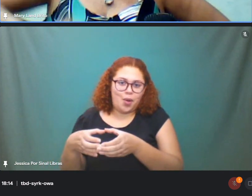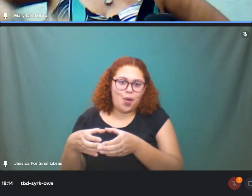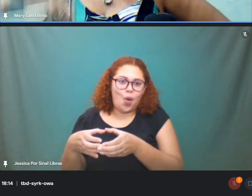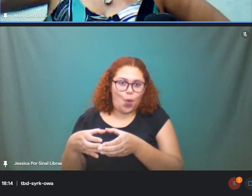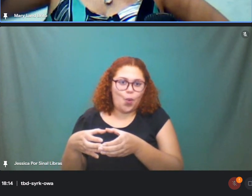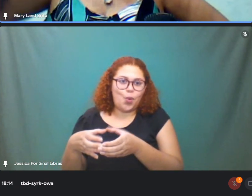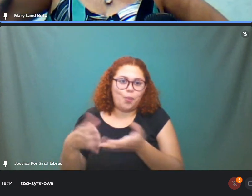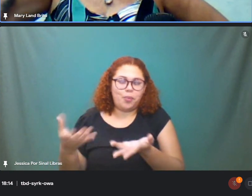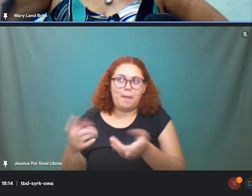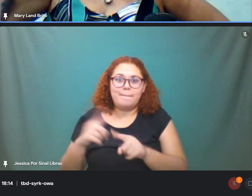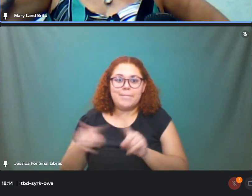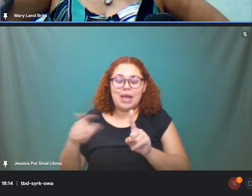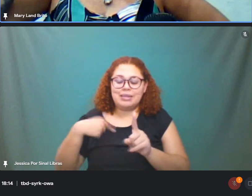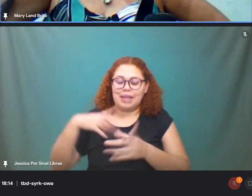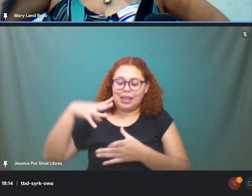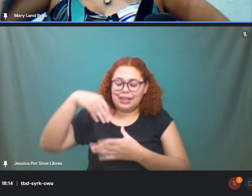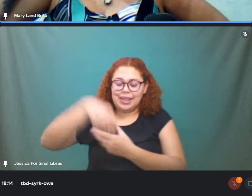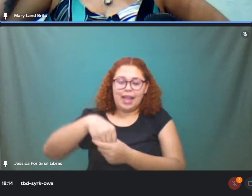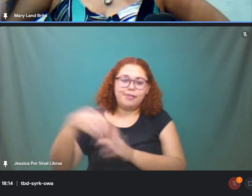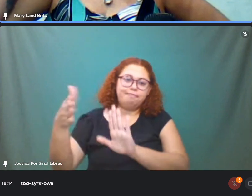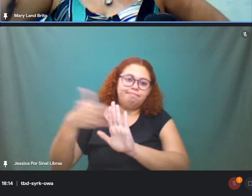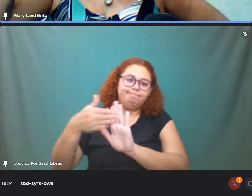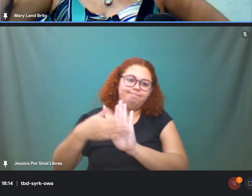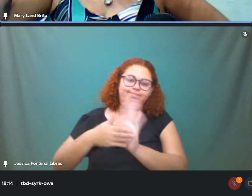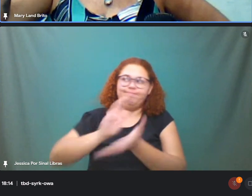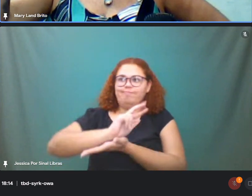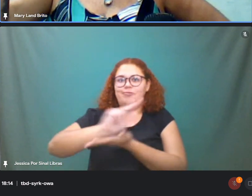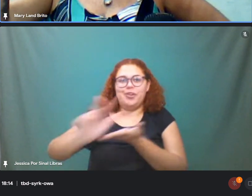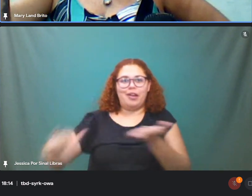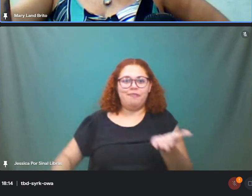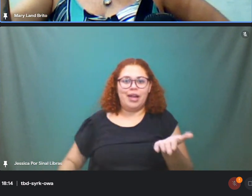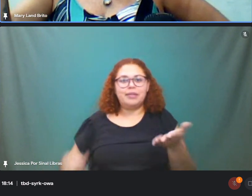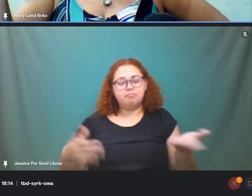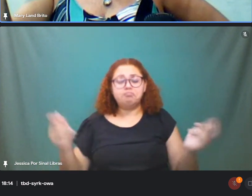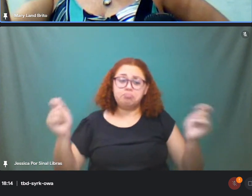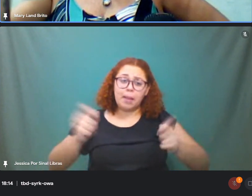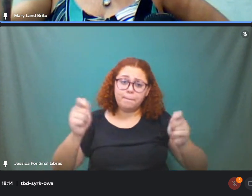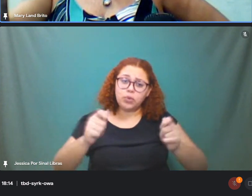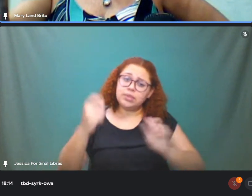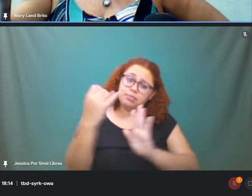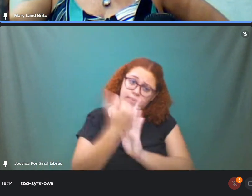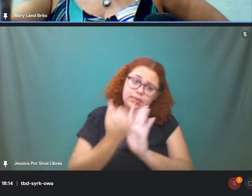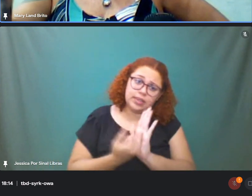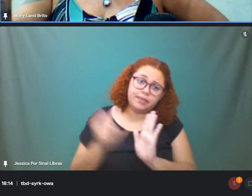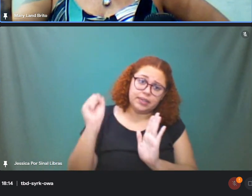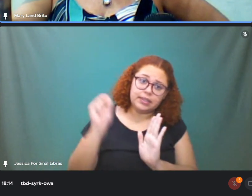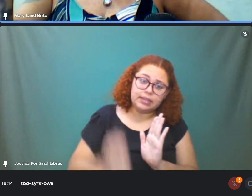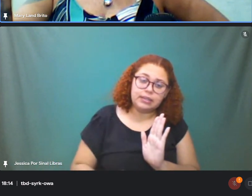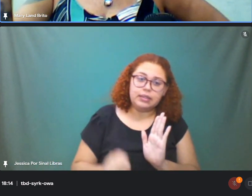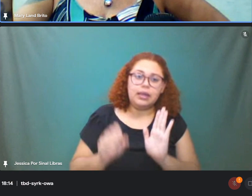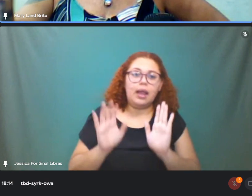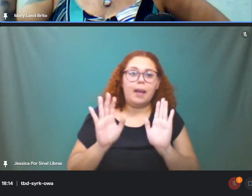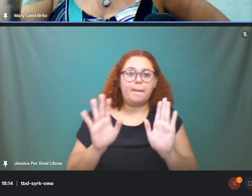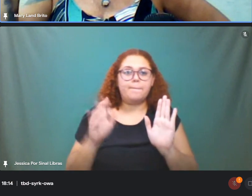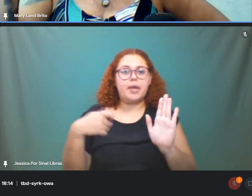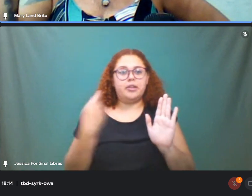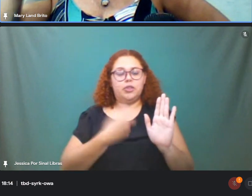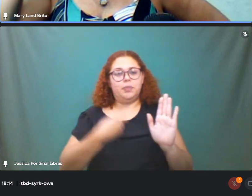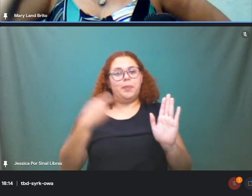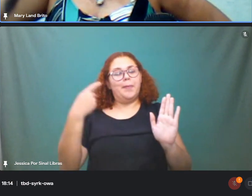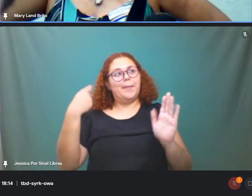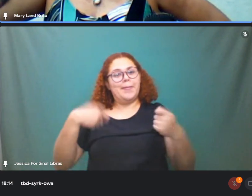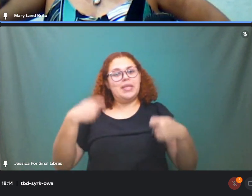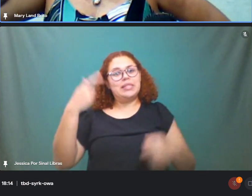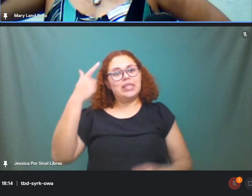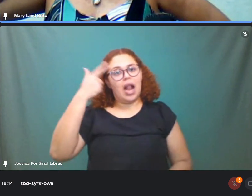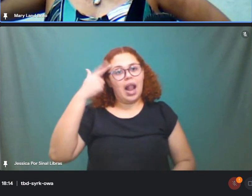proponentes são vários. Então, é possível sim, aí só a gente lembrar disso, né, nos itens que a gente está fazendo do edital,